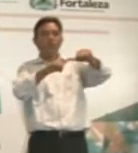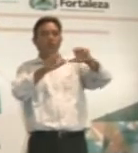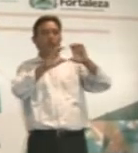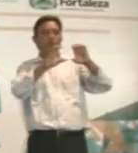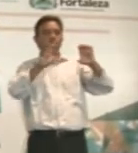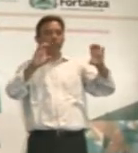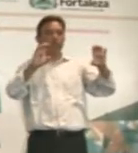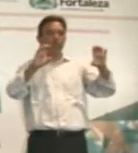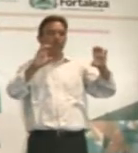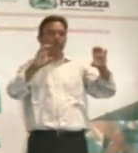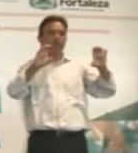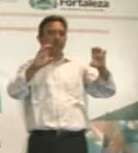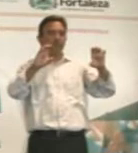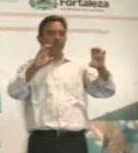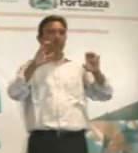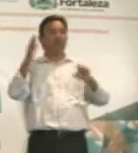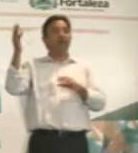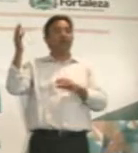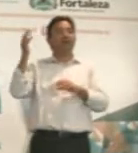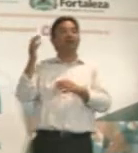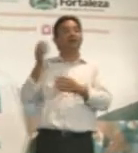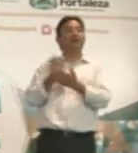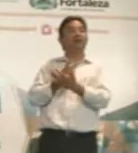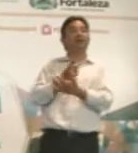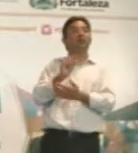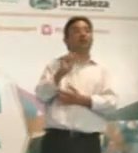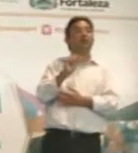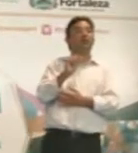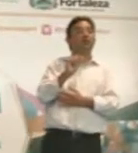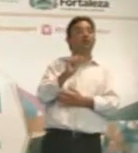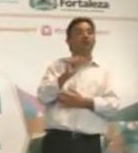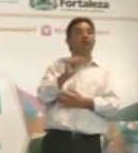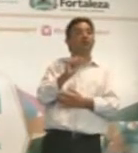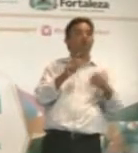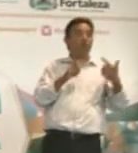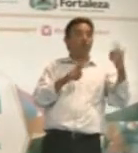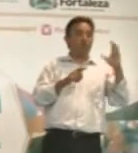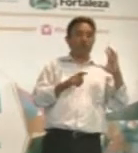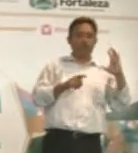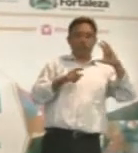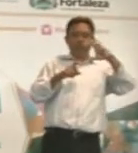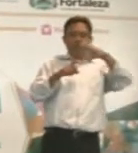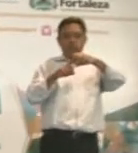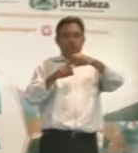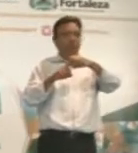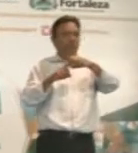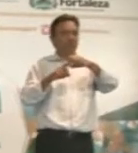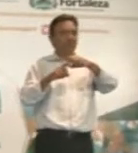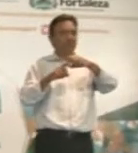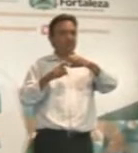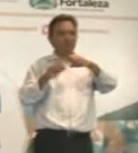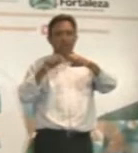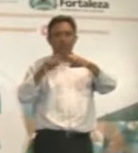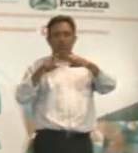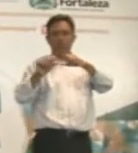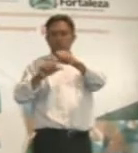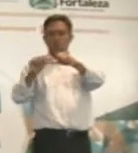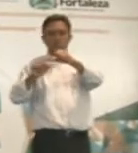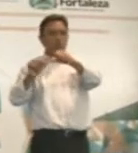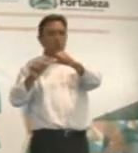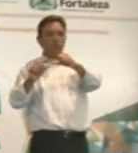transgênico. E o seu predador pode não ser capaz de fazer isso. Então eu vou ter uma superpopulação de